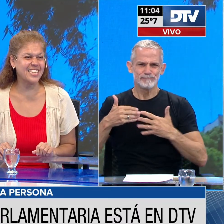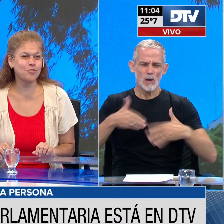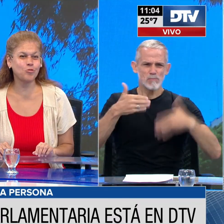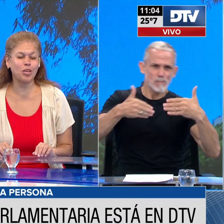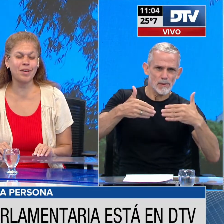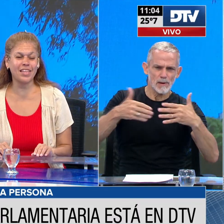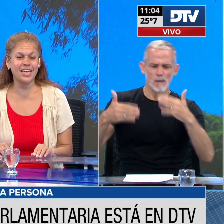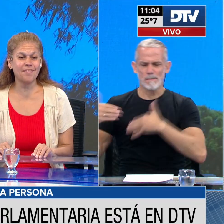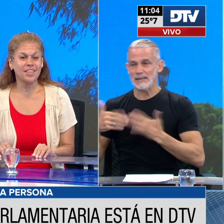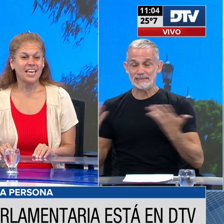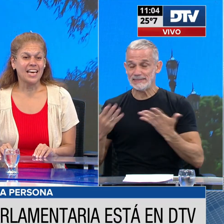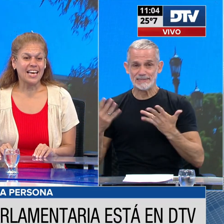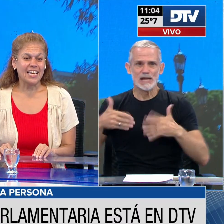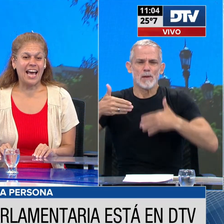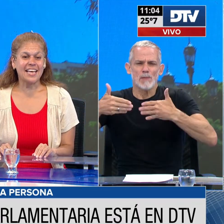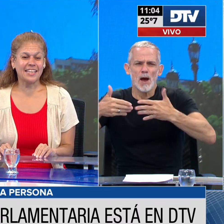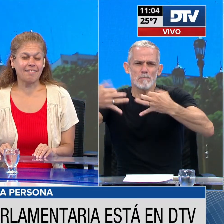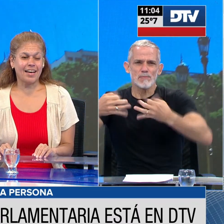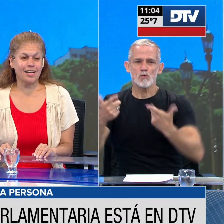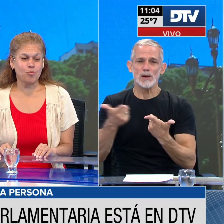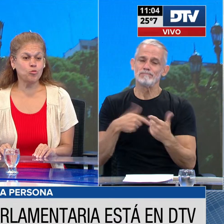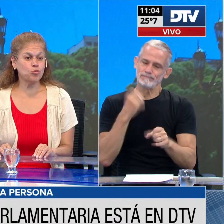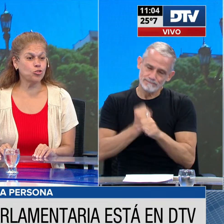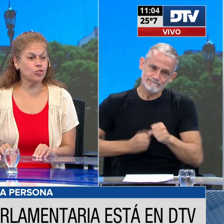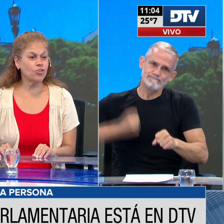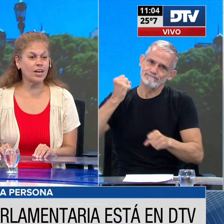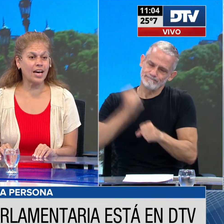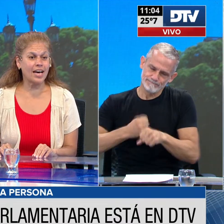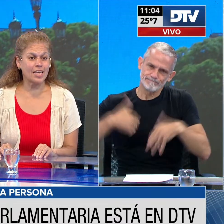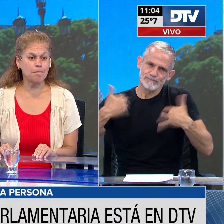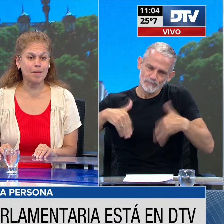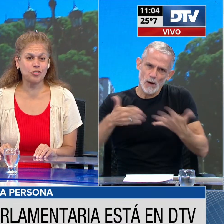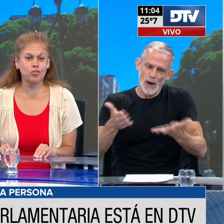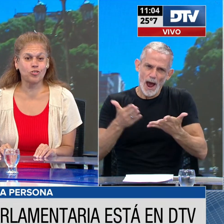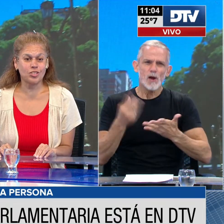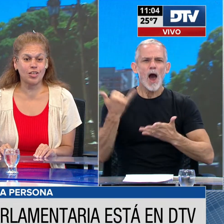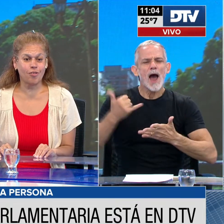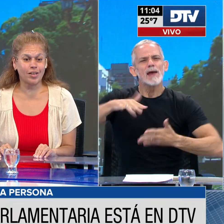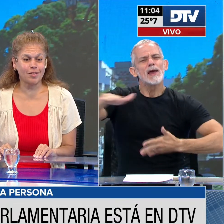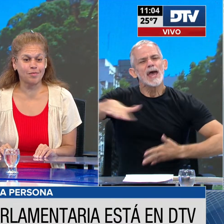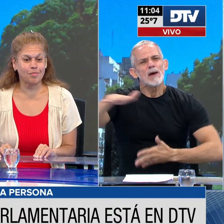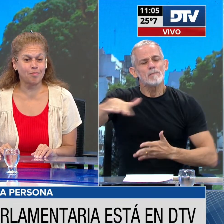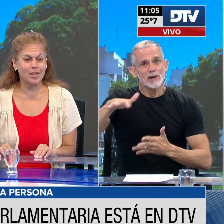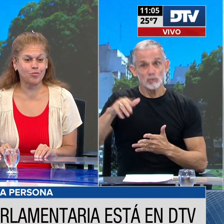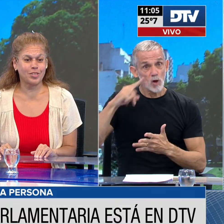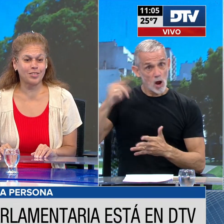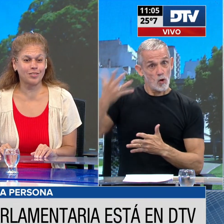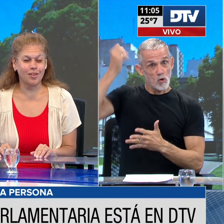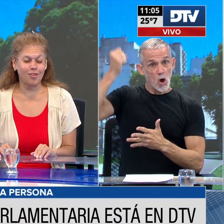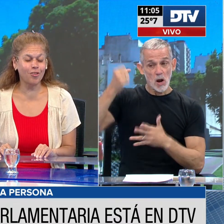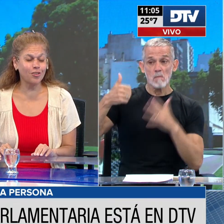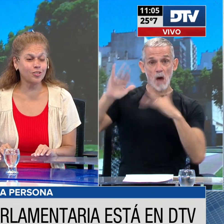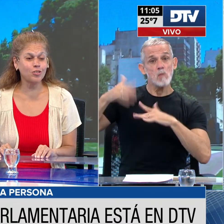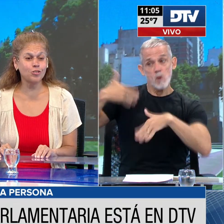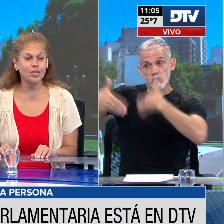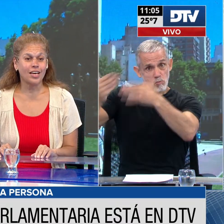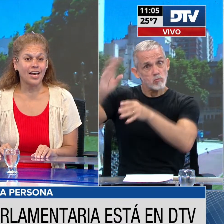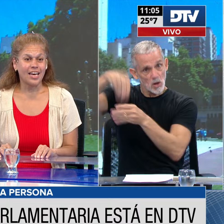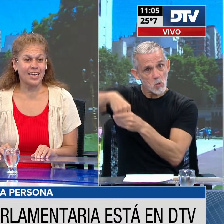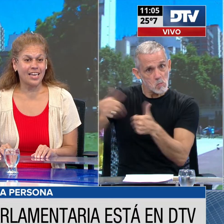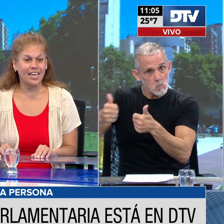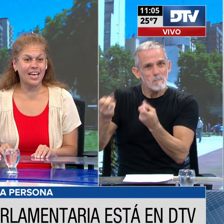Sí. Es un tema de hay que trabajarlo mucho, hay espacios donde se logran mayores